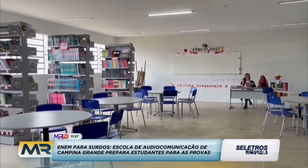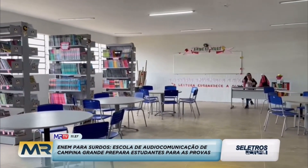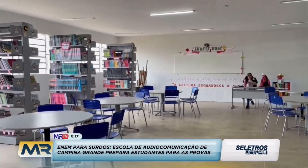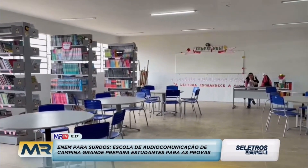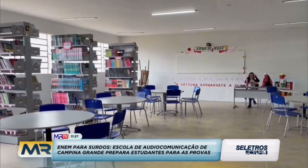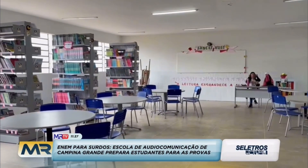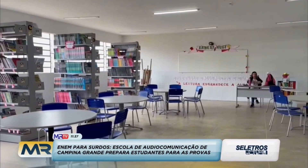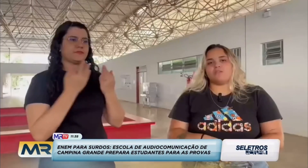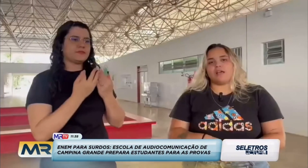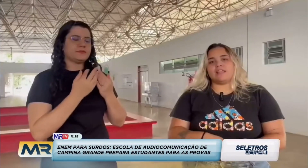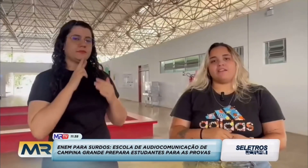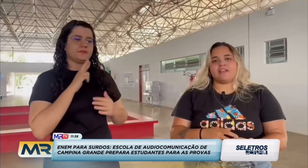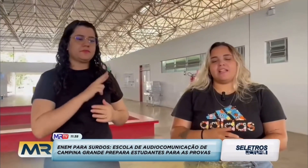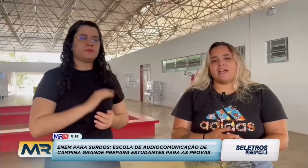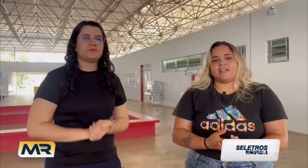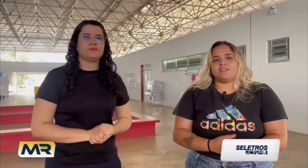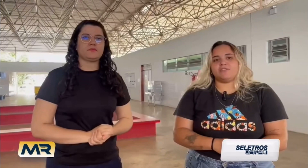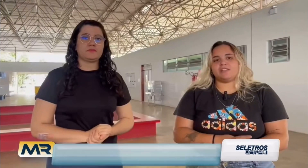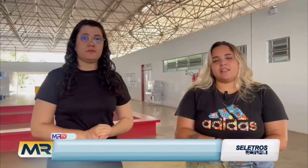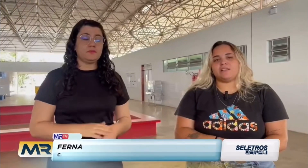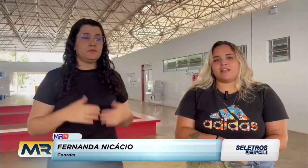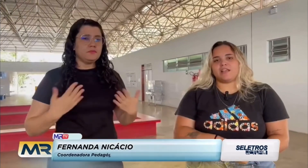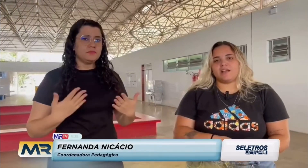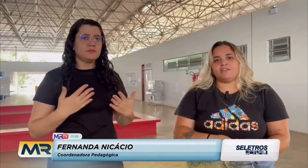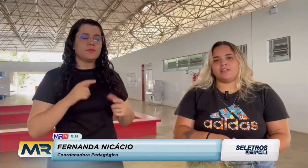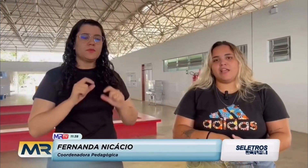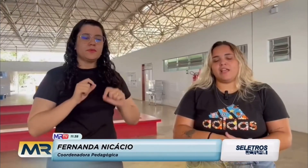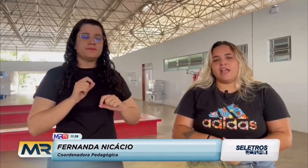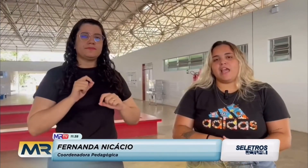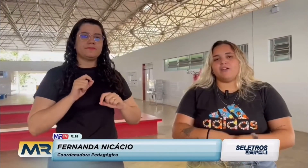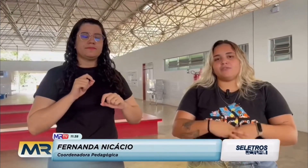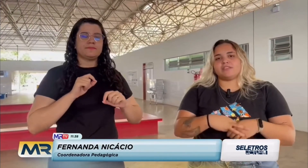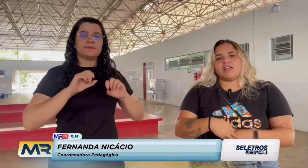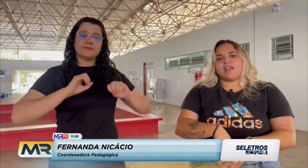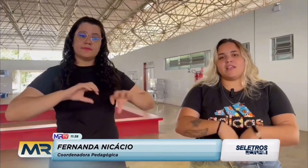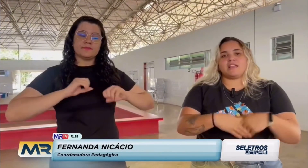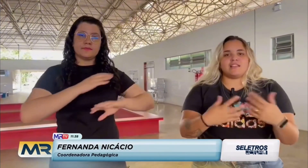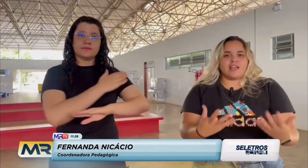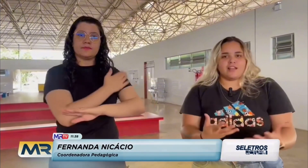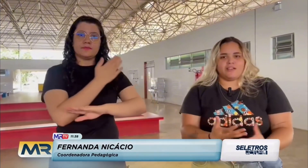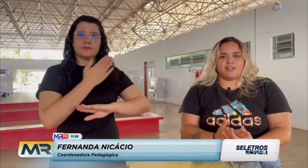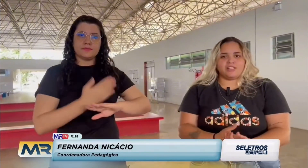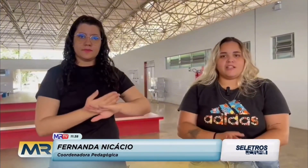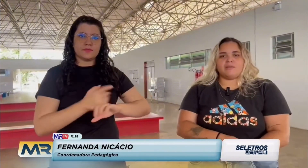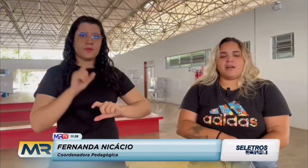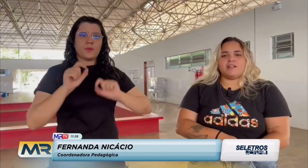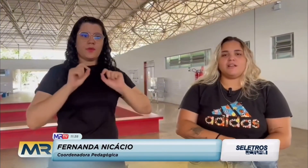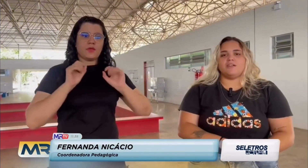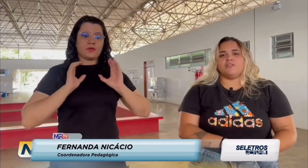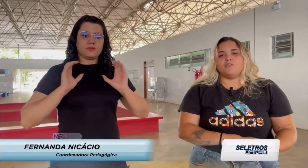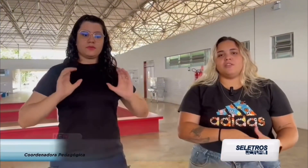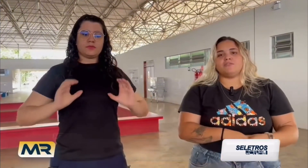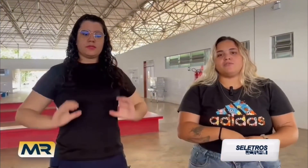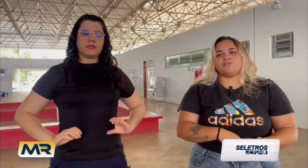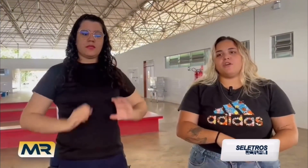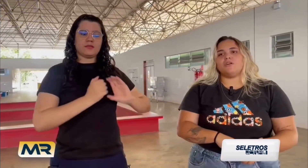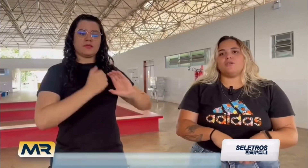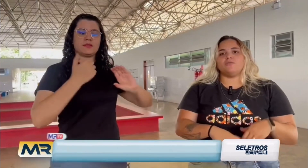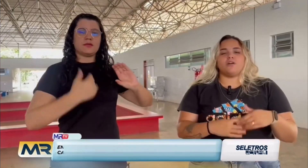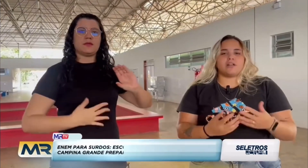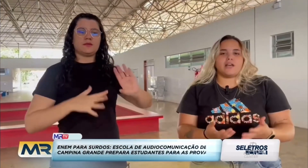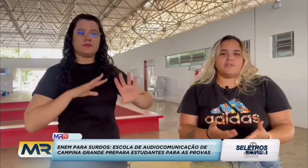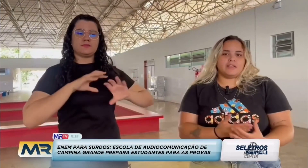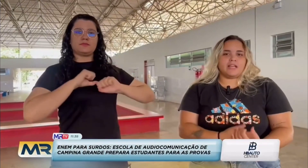e inteligência emocional. Na verdade, o ensino integral, né, é o ser integral. A gente trabalha não